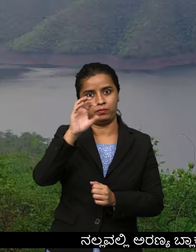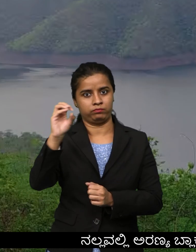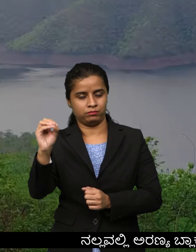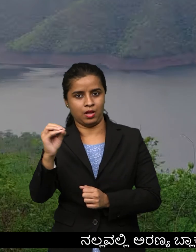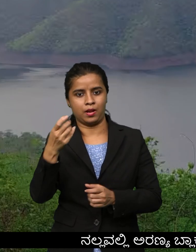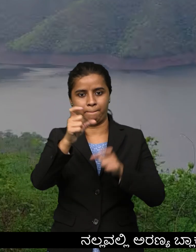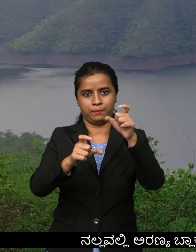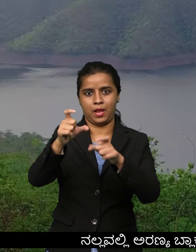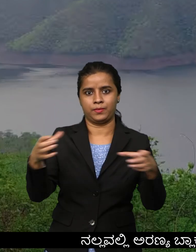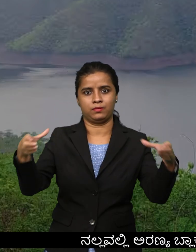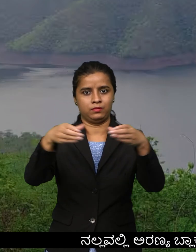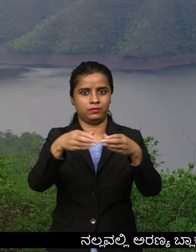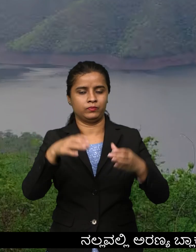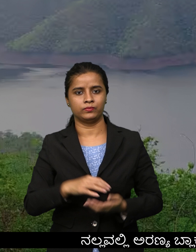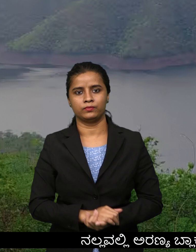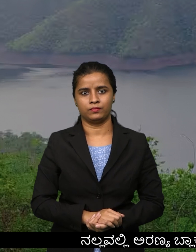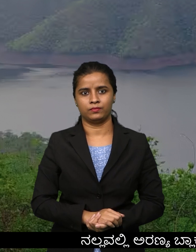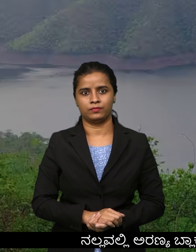ಬ್ಲಾಕ್ನಿಂದ